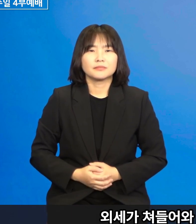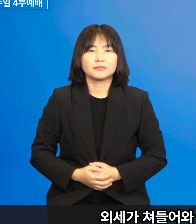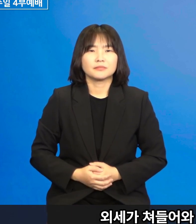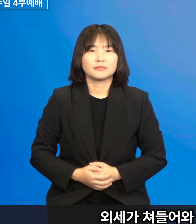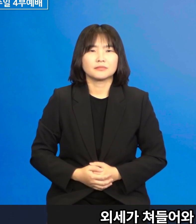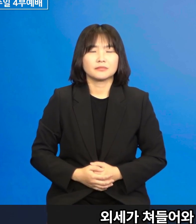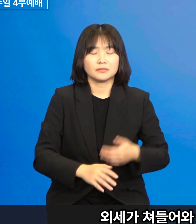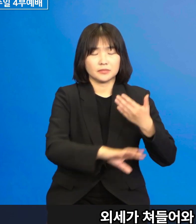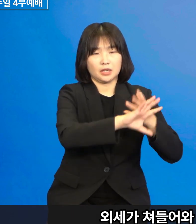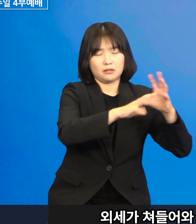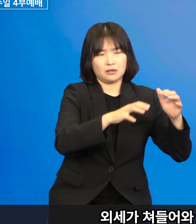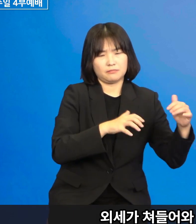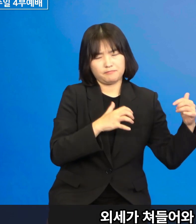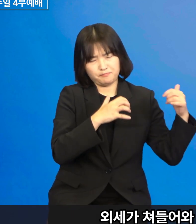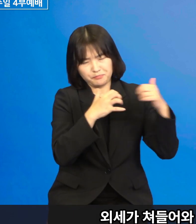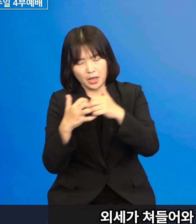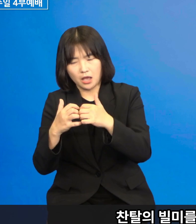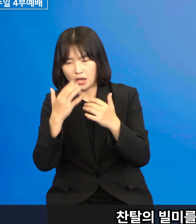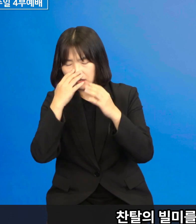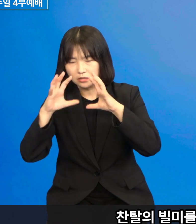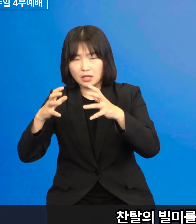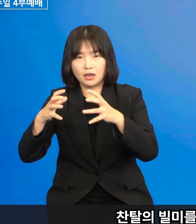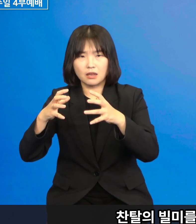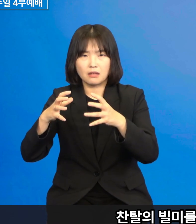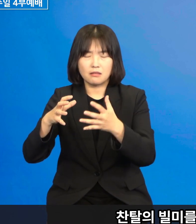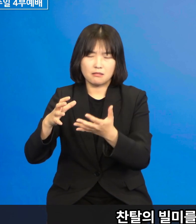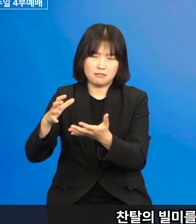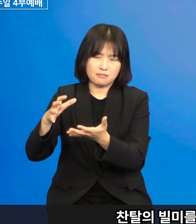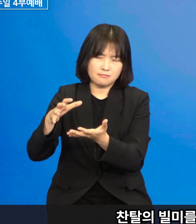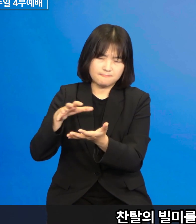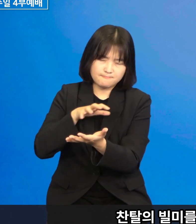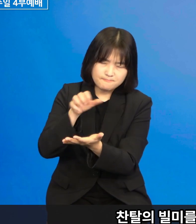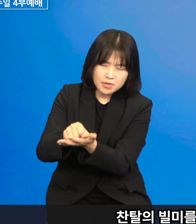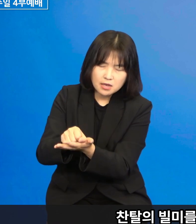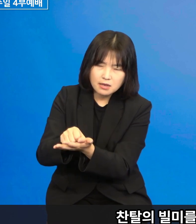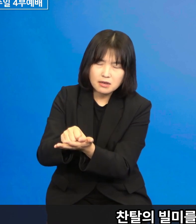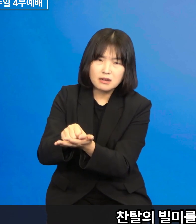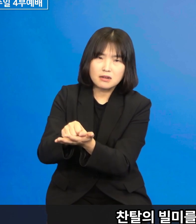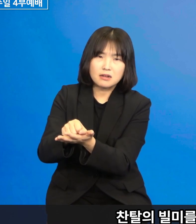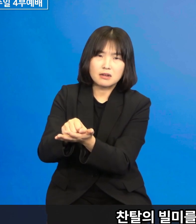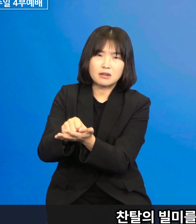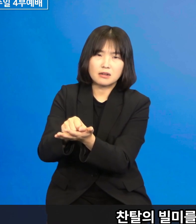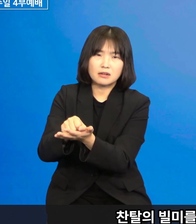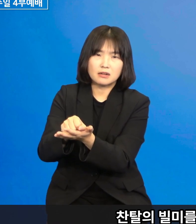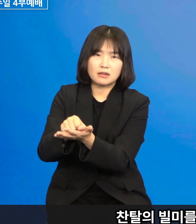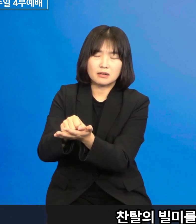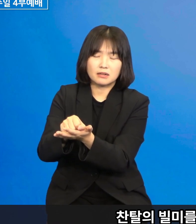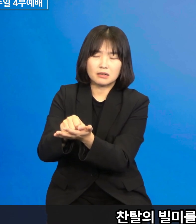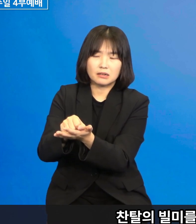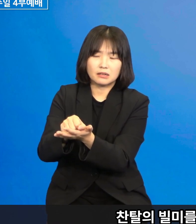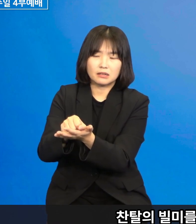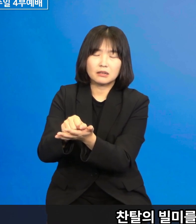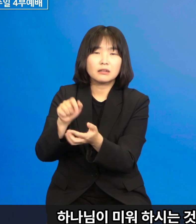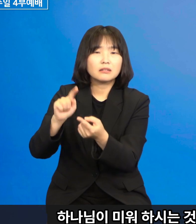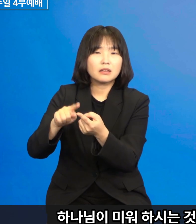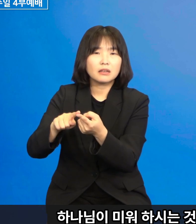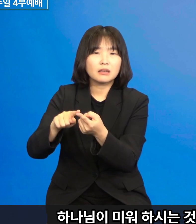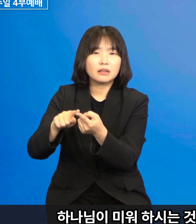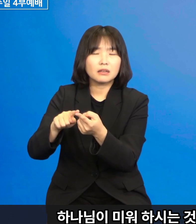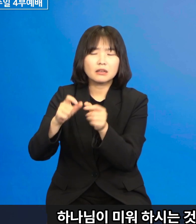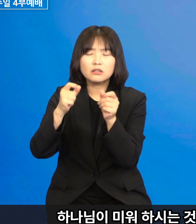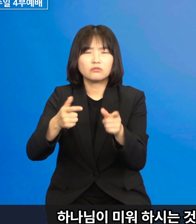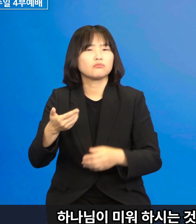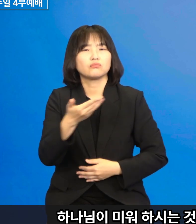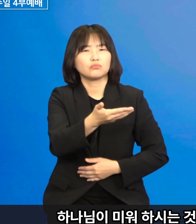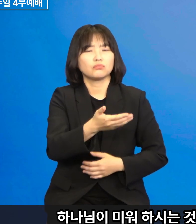외세가 쳐들어와 이스라엘을 파멸시키고 찬탈할 빌미를 준 거예요, 이 사울이. 하나님